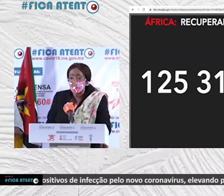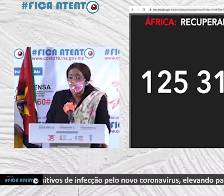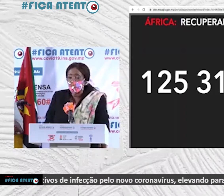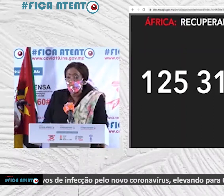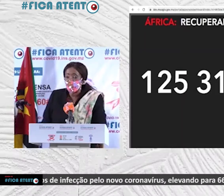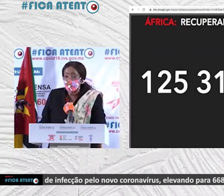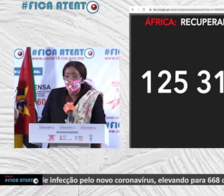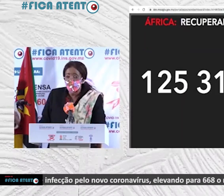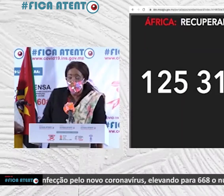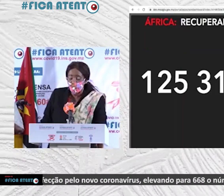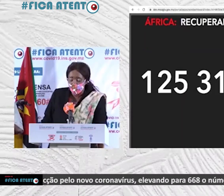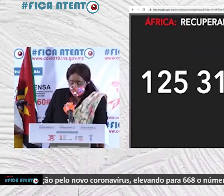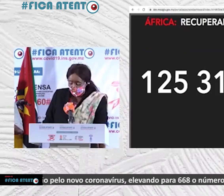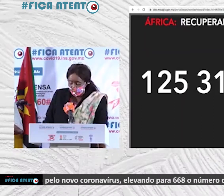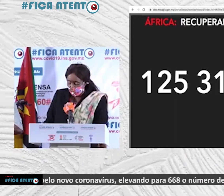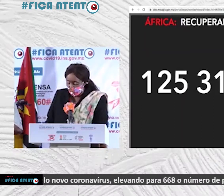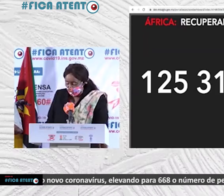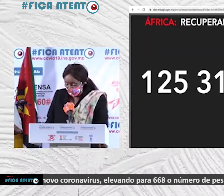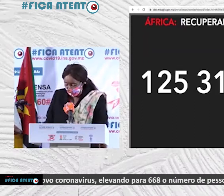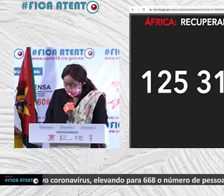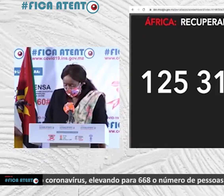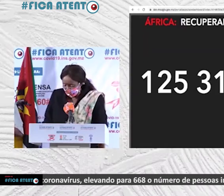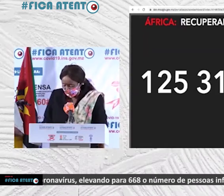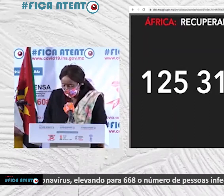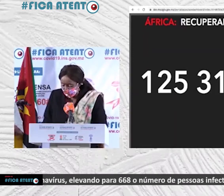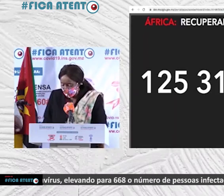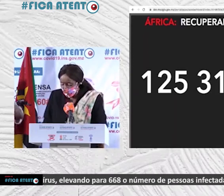2.655 verificaram-se nas últimas 24 horas.